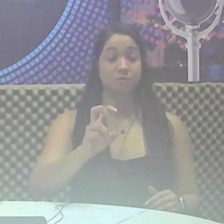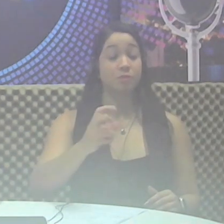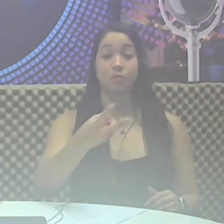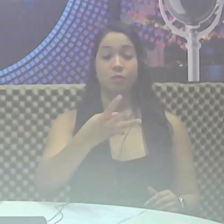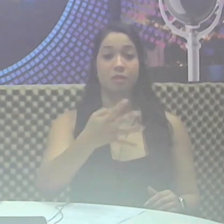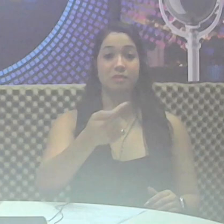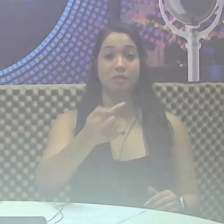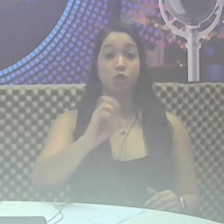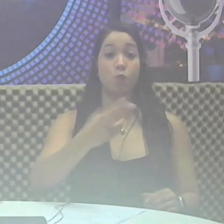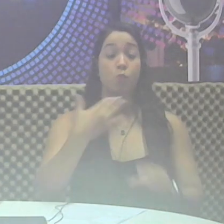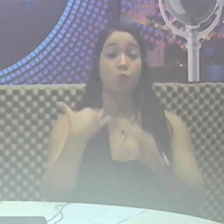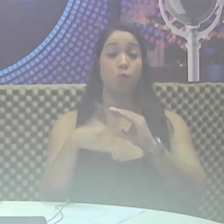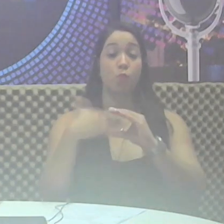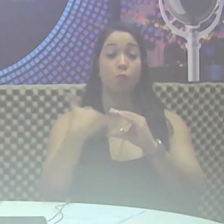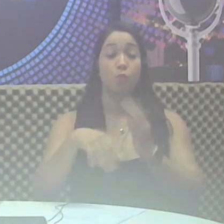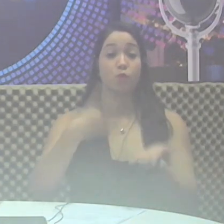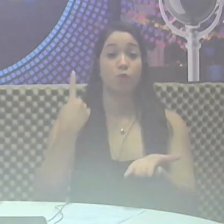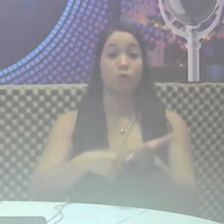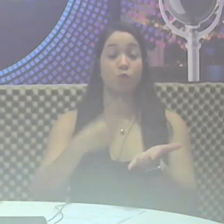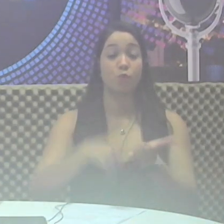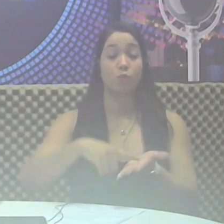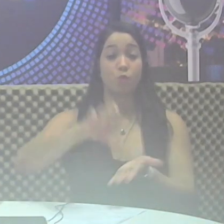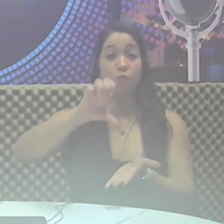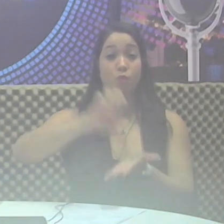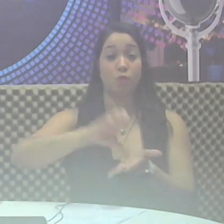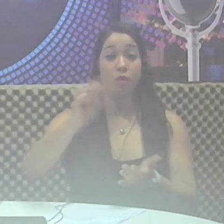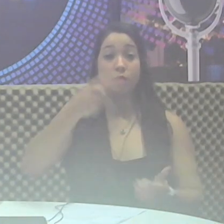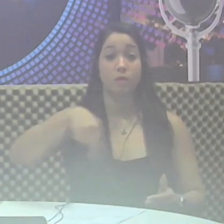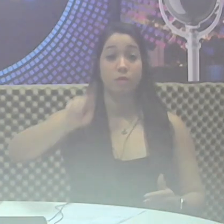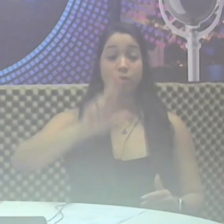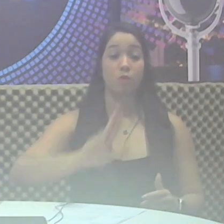3239-2747 ou pelo e-mail